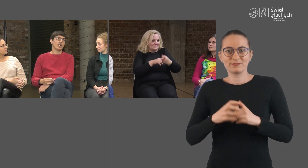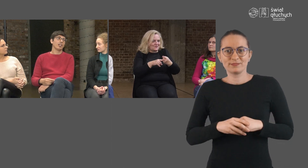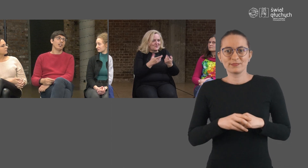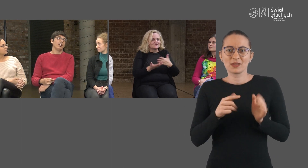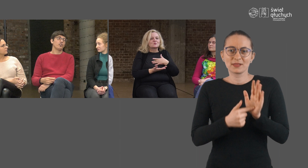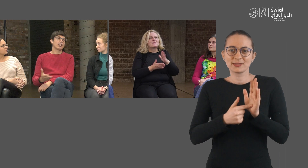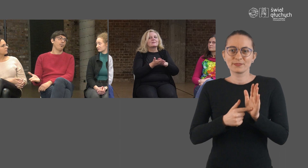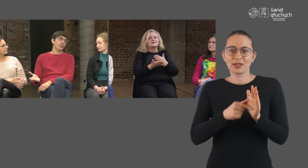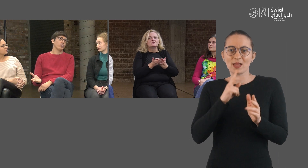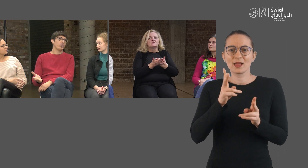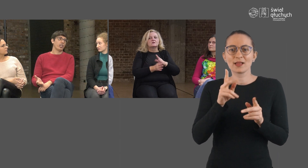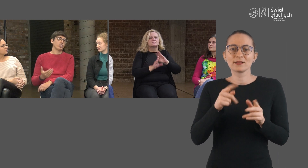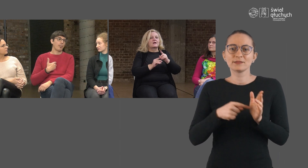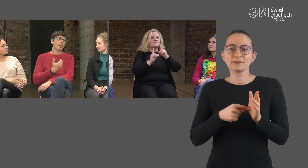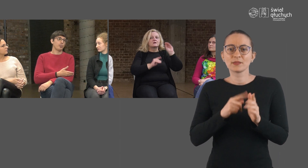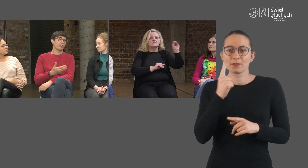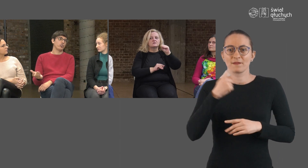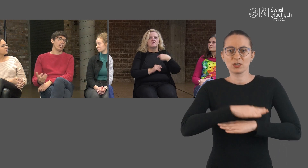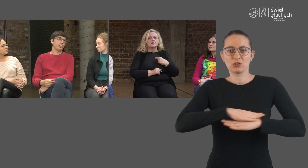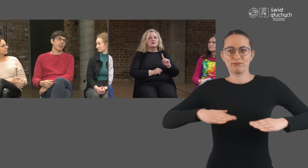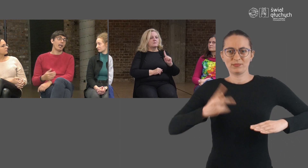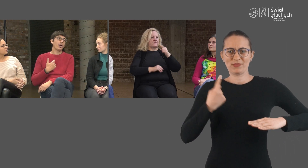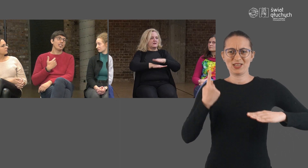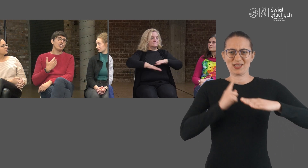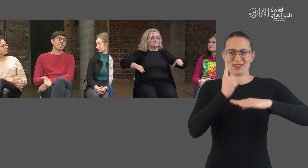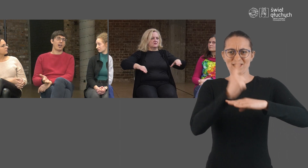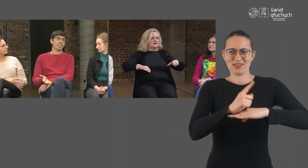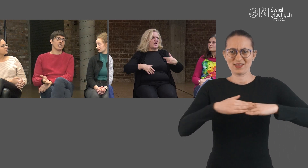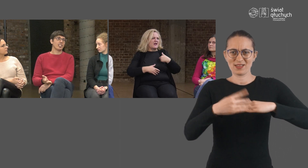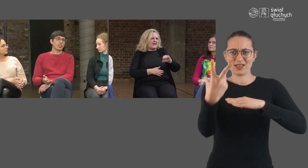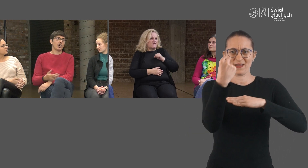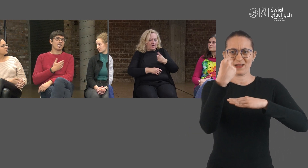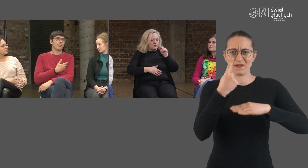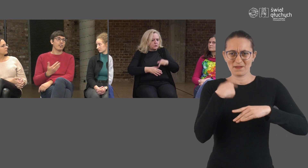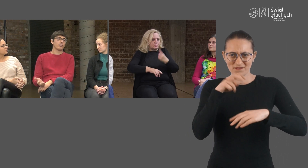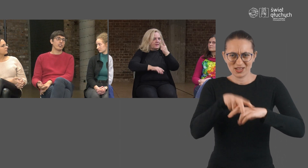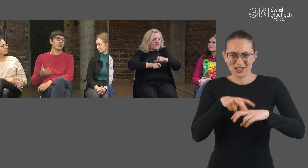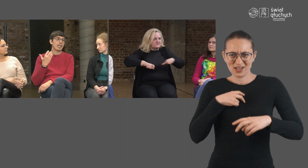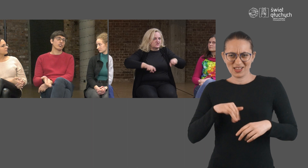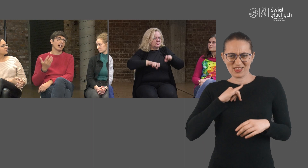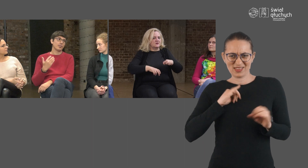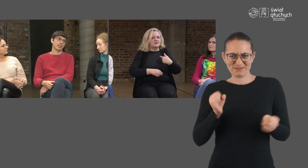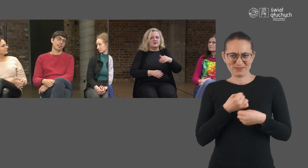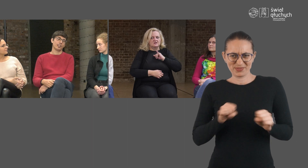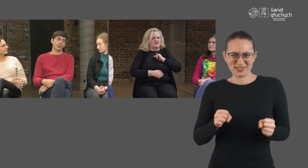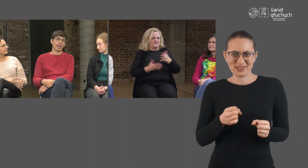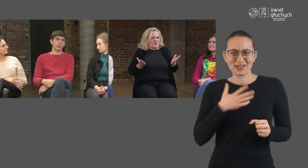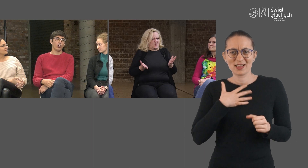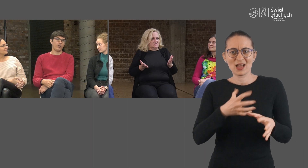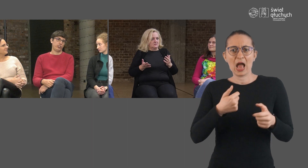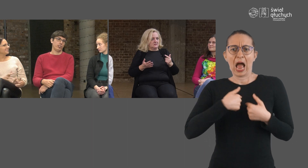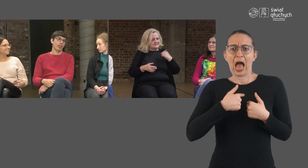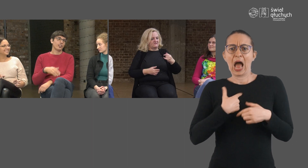na przykład wszystkim powiedział nauczycielem, że ja mam być pierwszy w rzędzie, a dla mnie to nie jest fajna rzecz, tylko że jak jestem pierwszym w rzędzie, to za każdym razem jestem